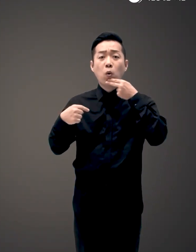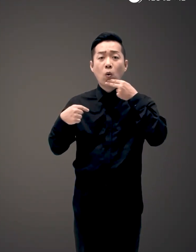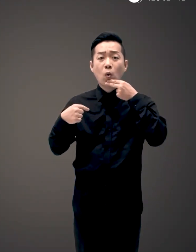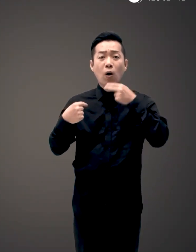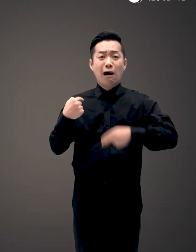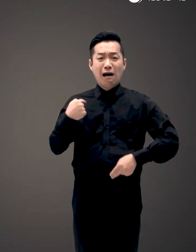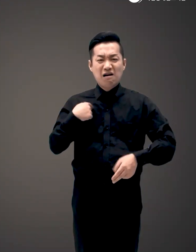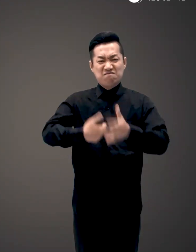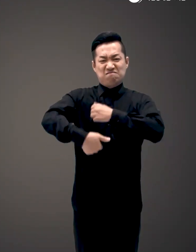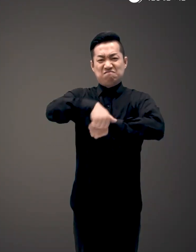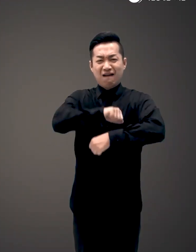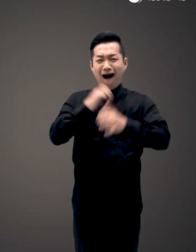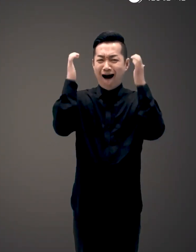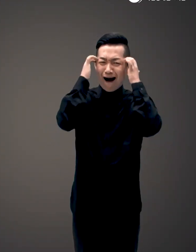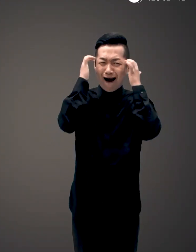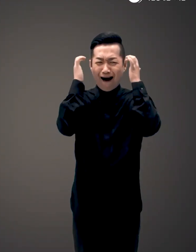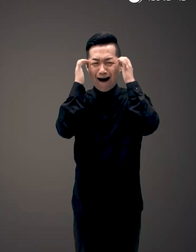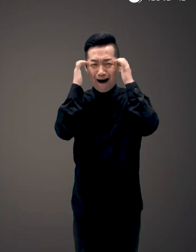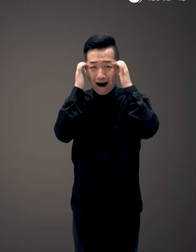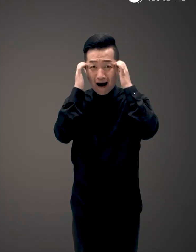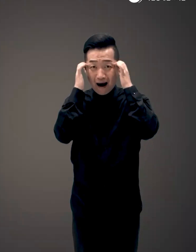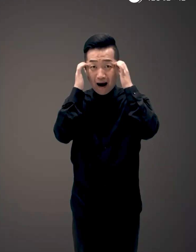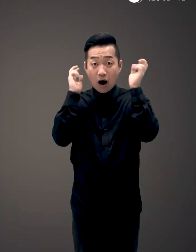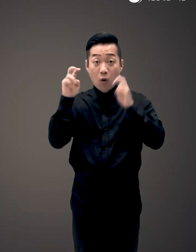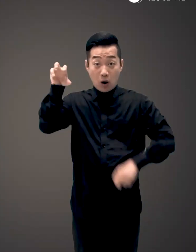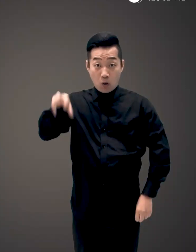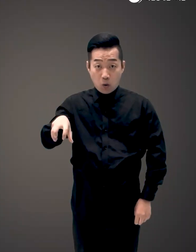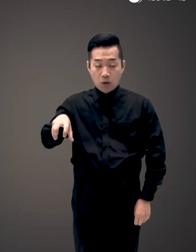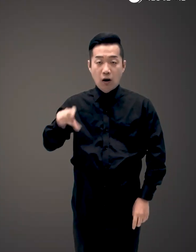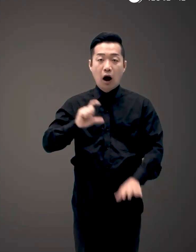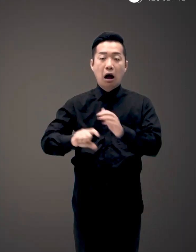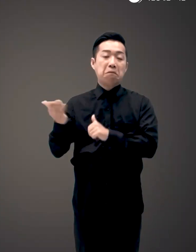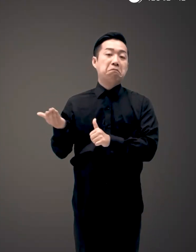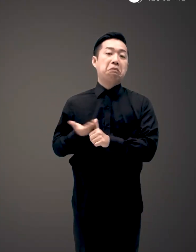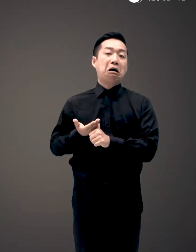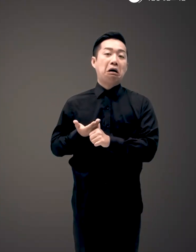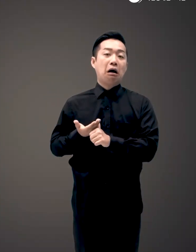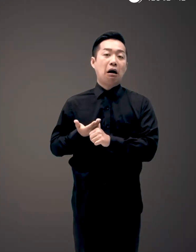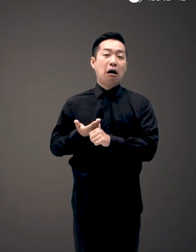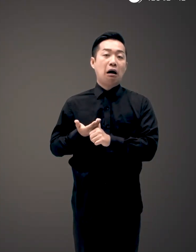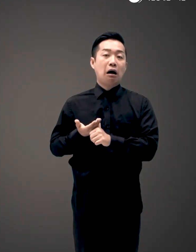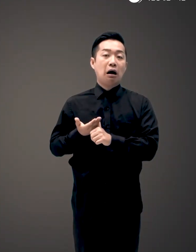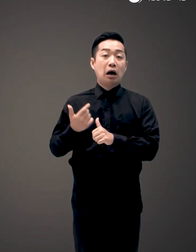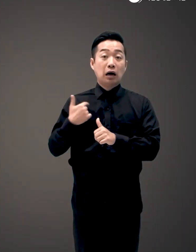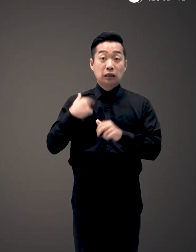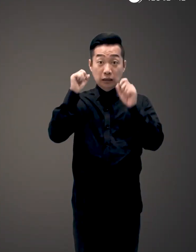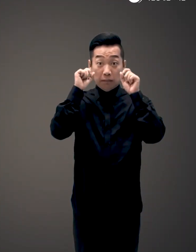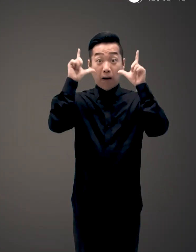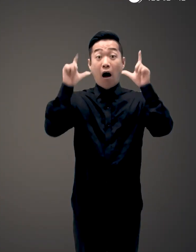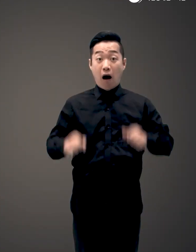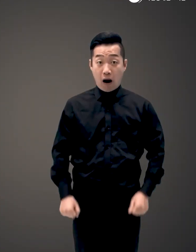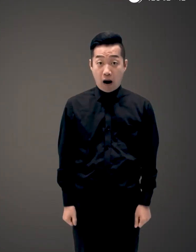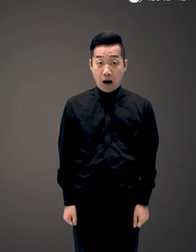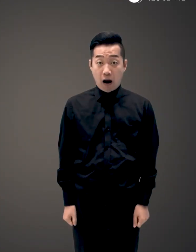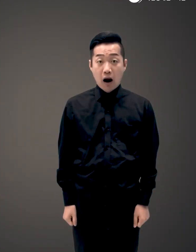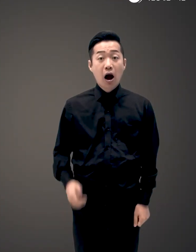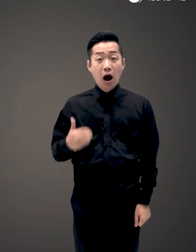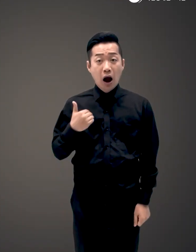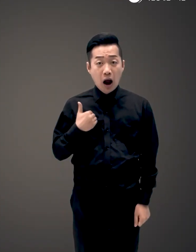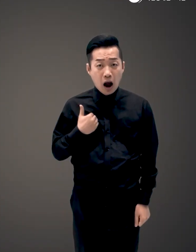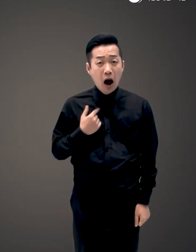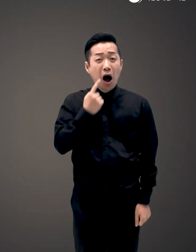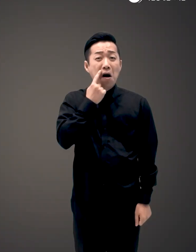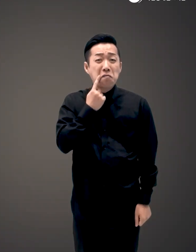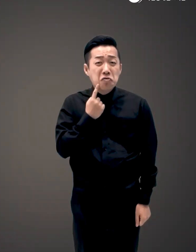일을 제가 사서 해가지고 고생했던 것들, 회사에서 하루아침에 잘린 거, 그게 또 이제 저를 깨워주는 계기가 됐고, 그리고